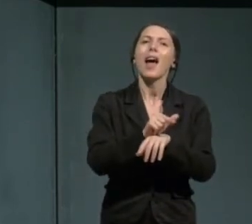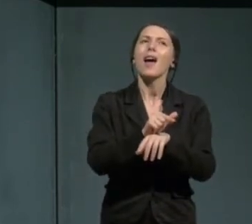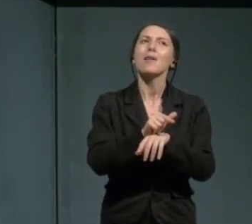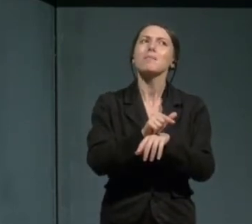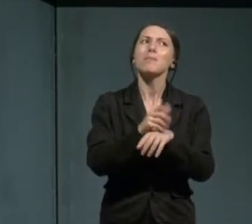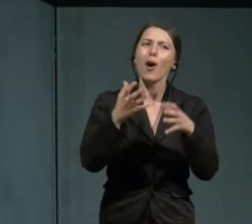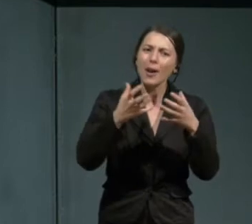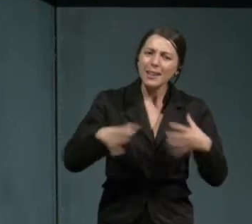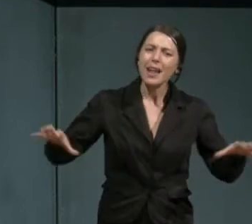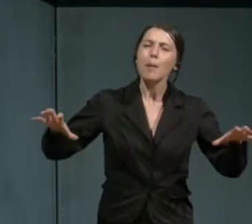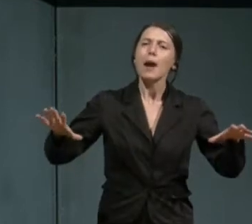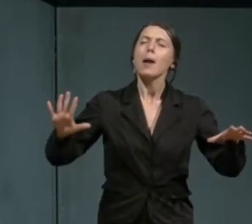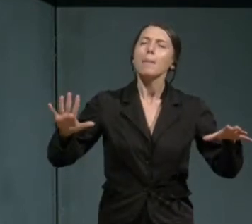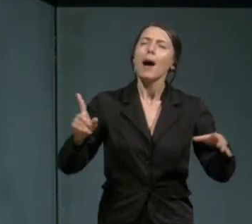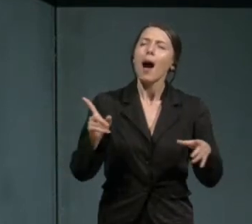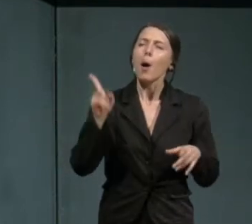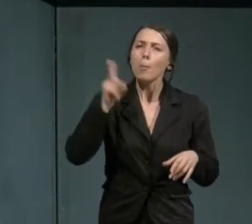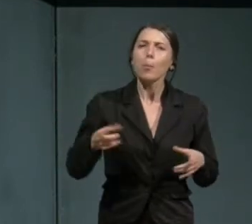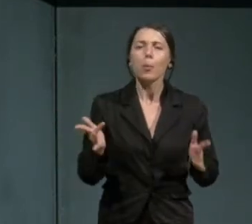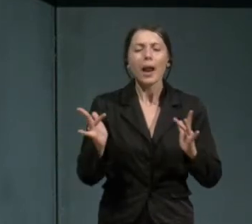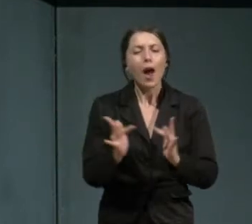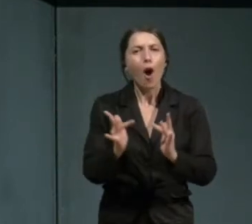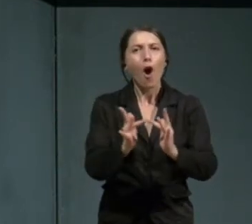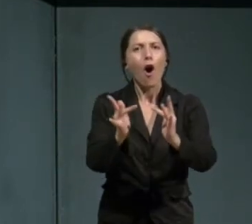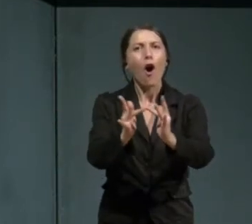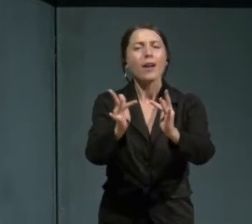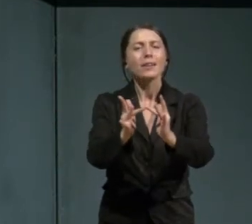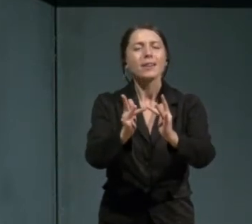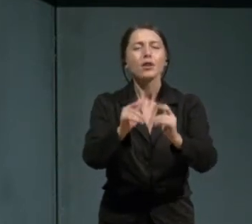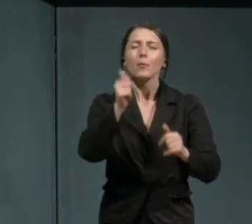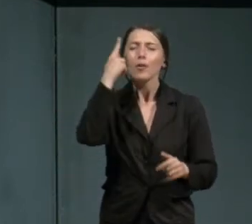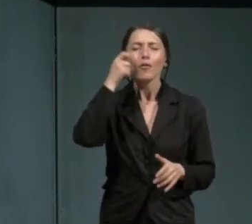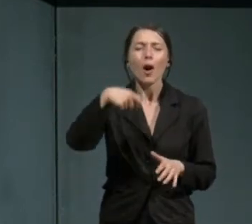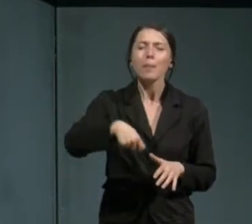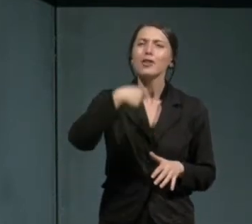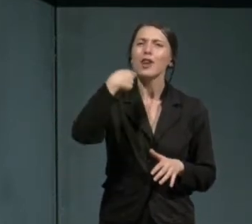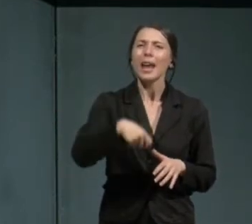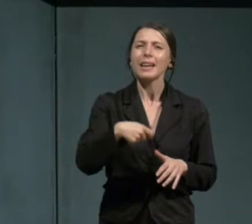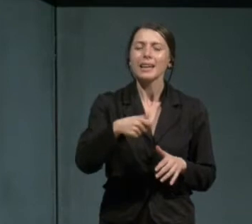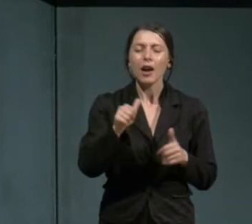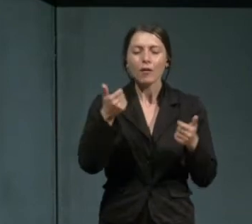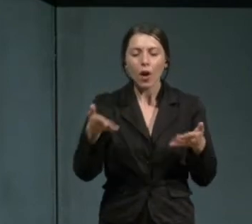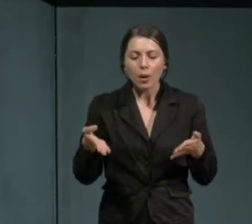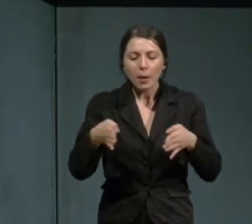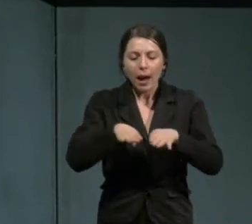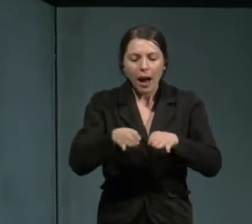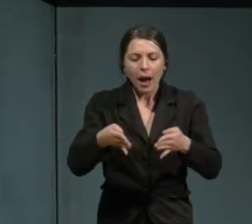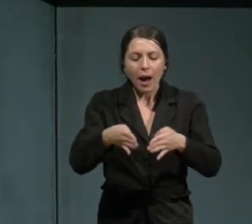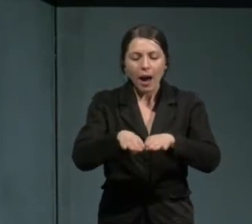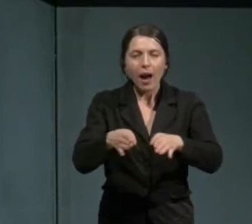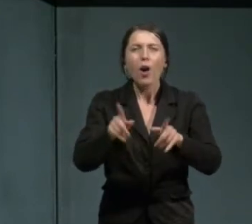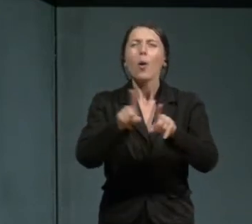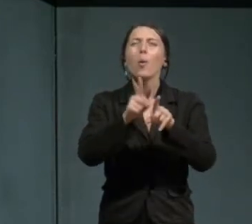ma contemporaneamente lei mette in contatto una cerniera lele collega come due placche tettoniche